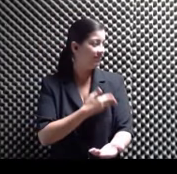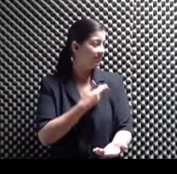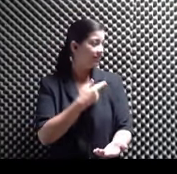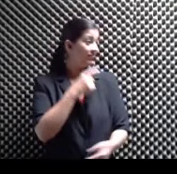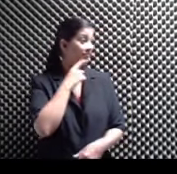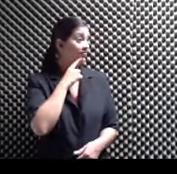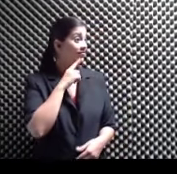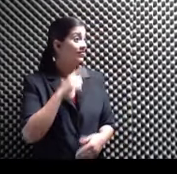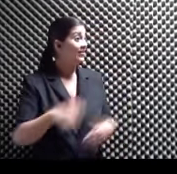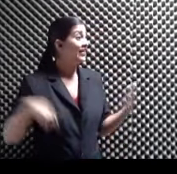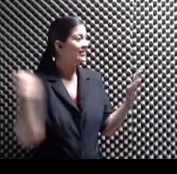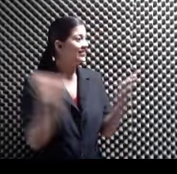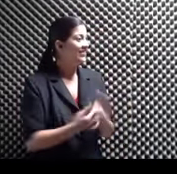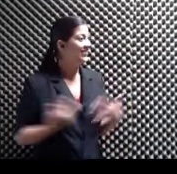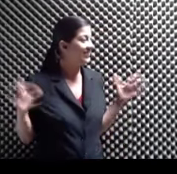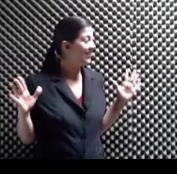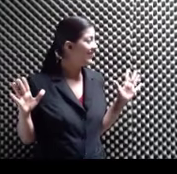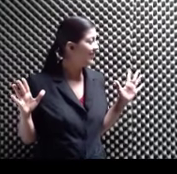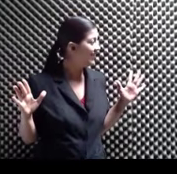Mira cómo llegamos y llegó.